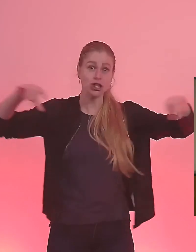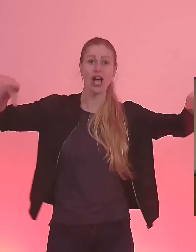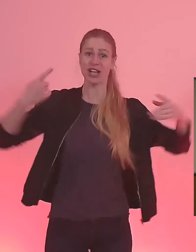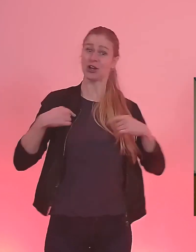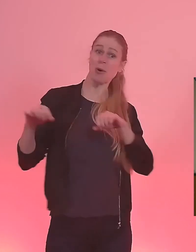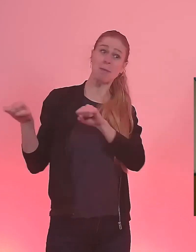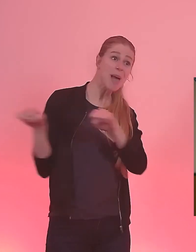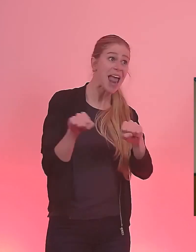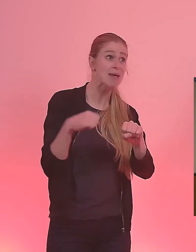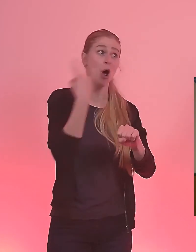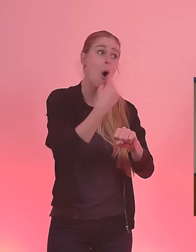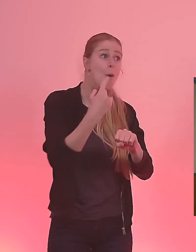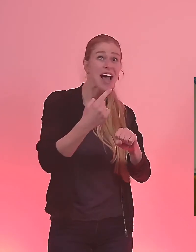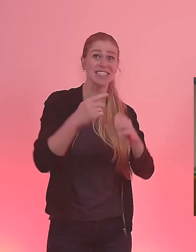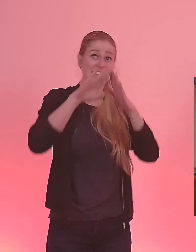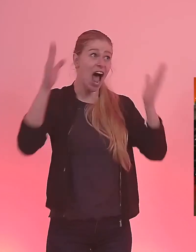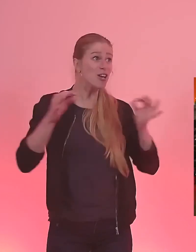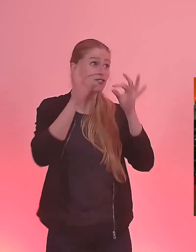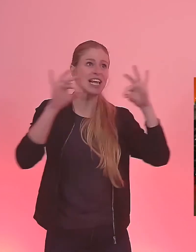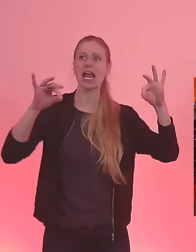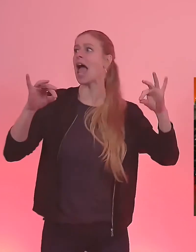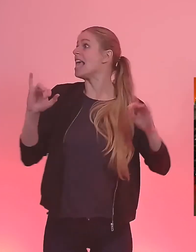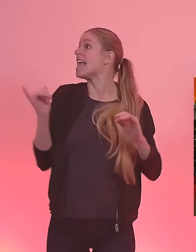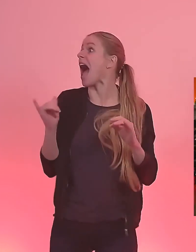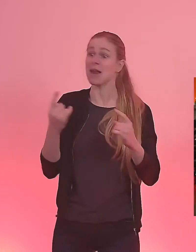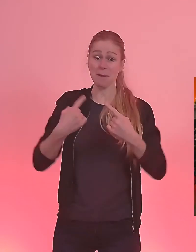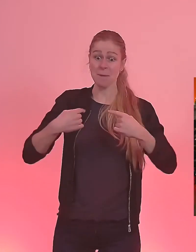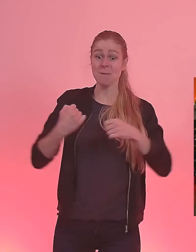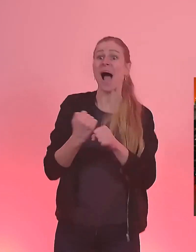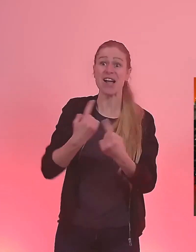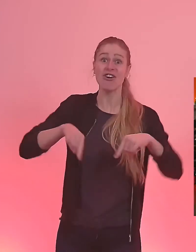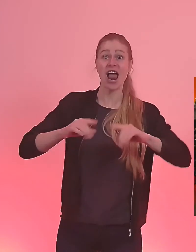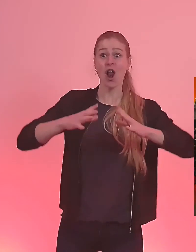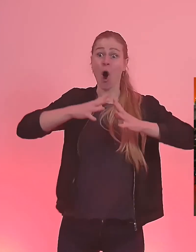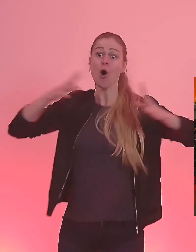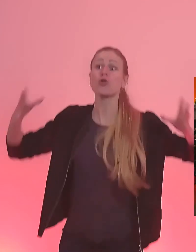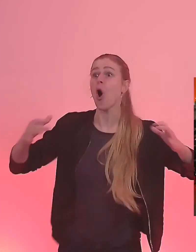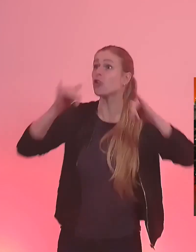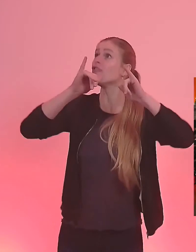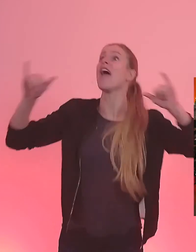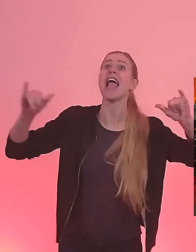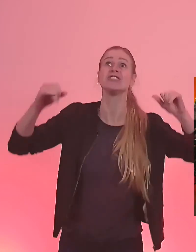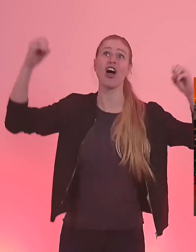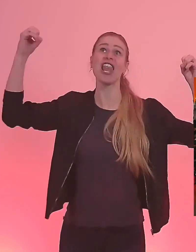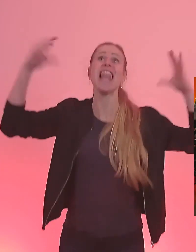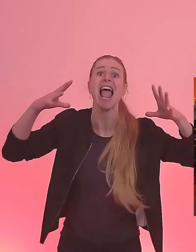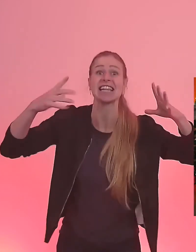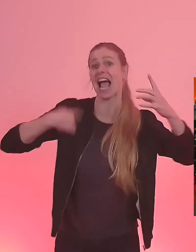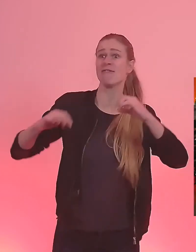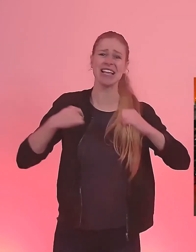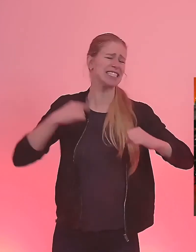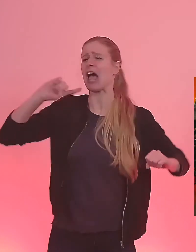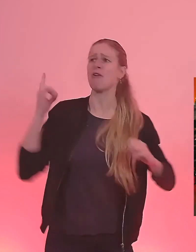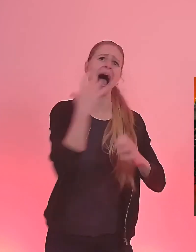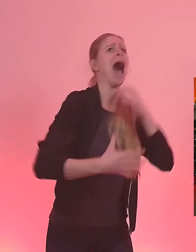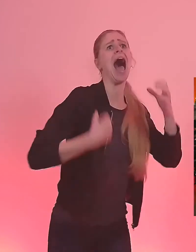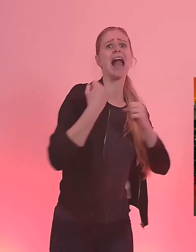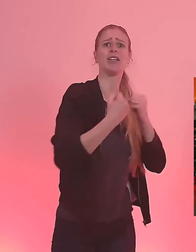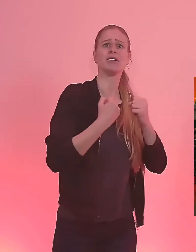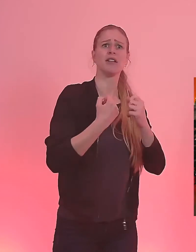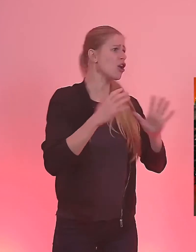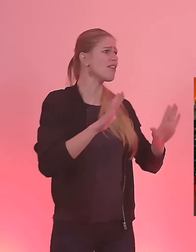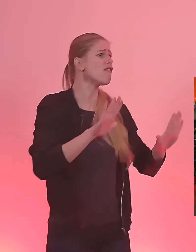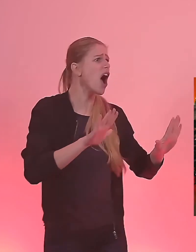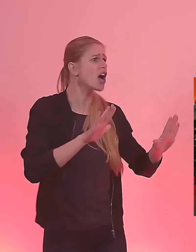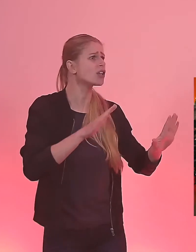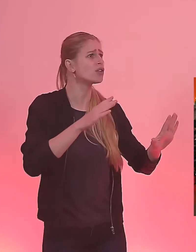huis versieren? Ja, dan maken we gewoon 1 groot feest van allemaal licht. Ik ga ze snel halen. Nee, Olly! Oh,